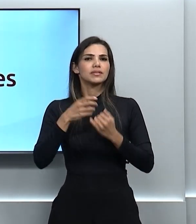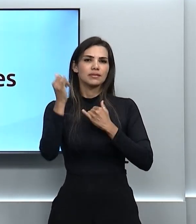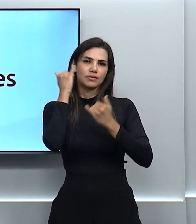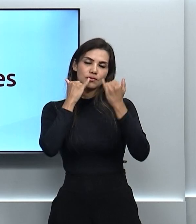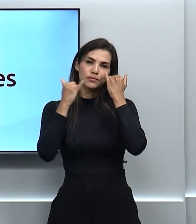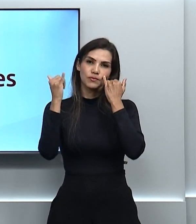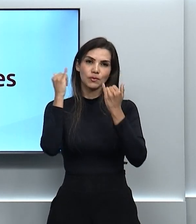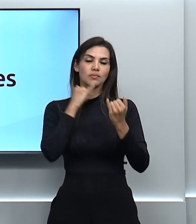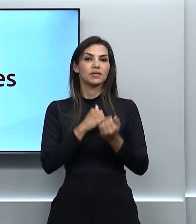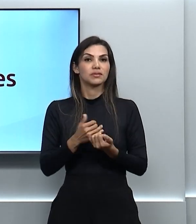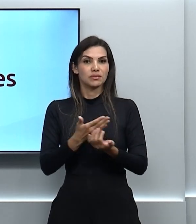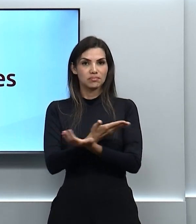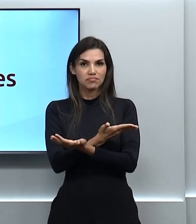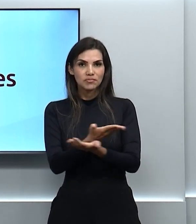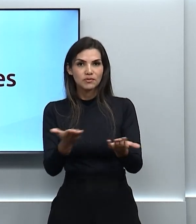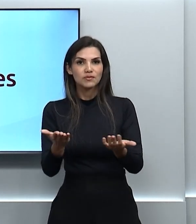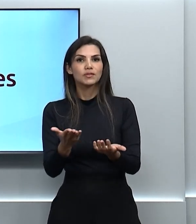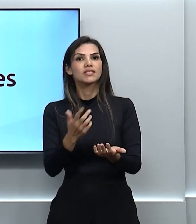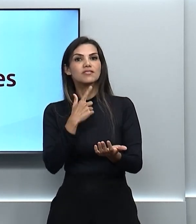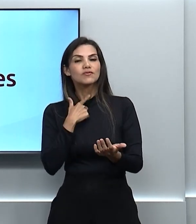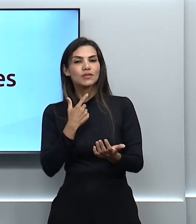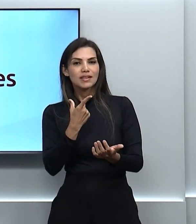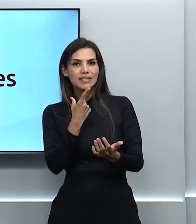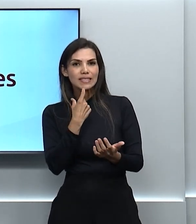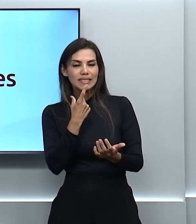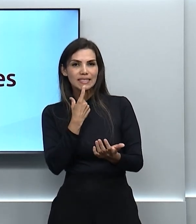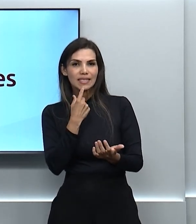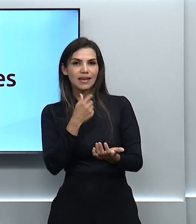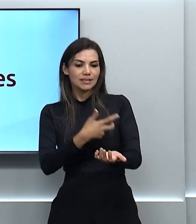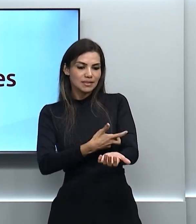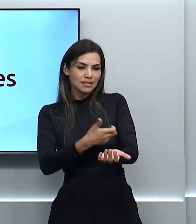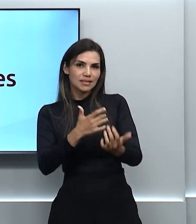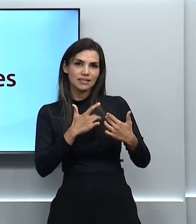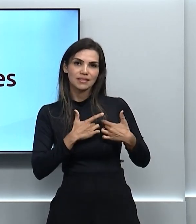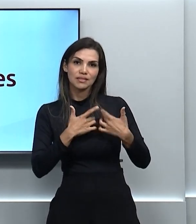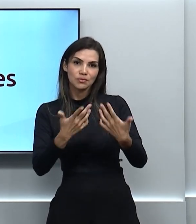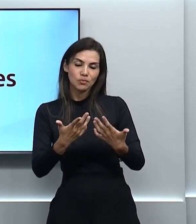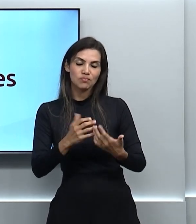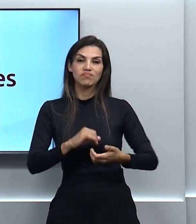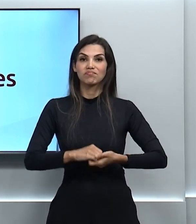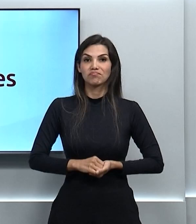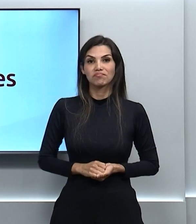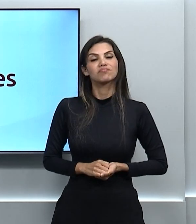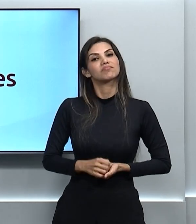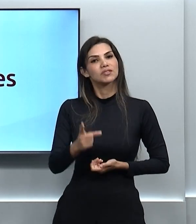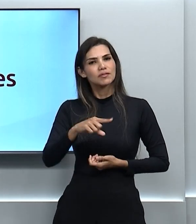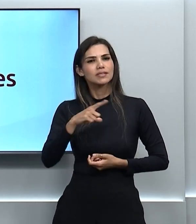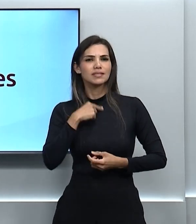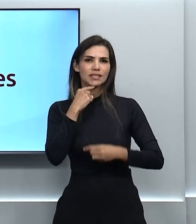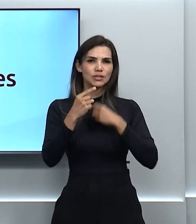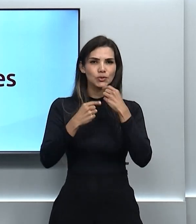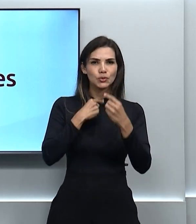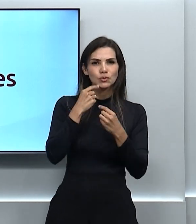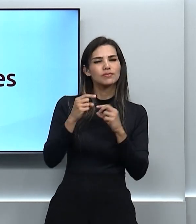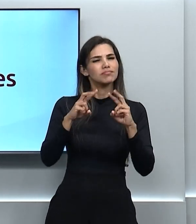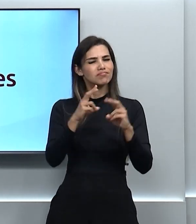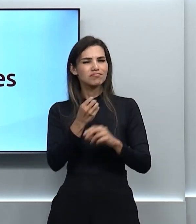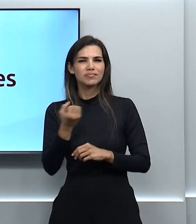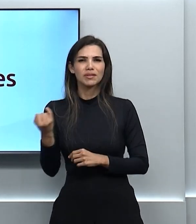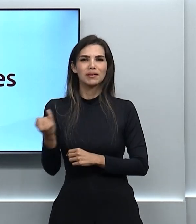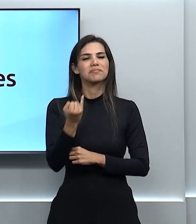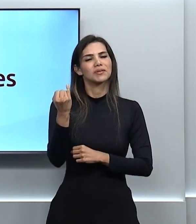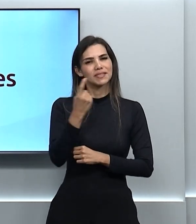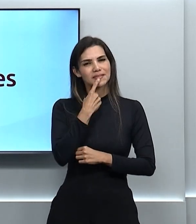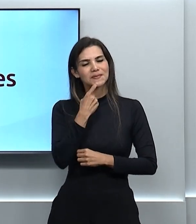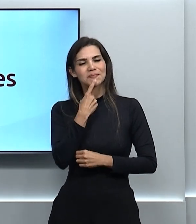informações importantes para quem quer doar sangue ou para quem pode doar sangue e nunca fez isso. Você pode tirar suas dúvidas a respeito da importância desse